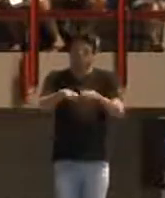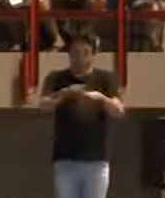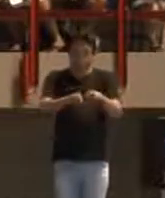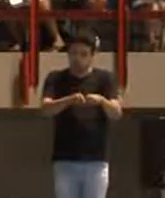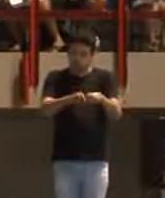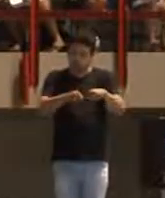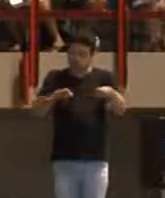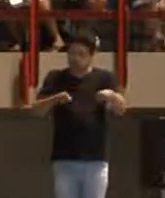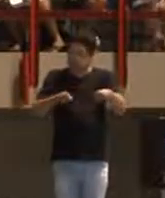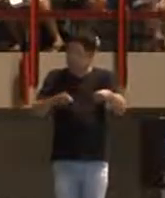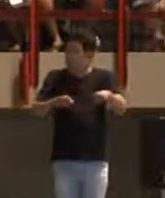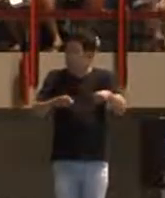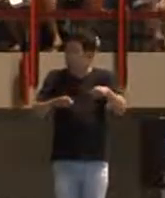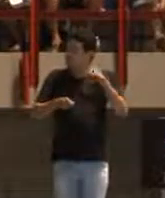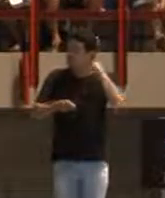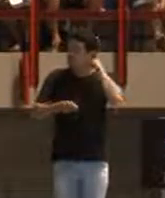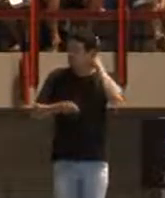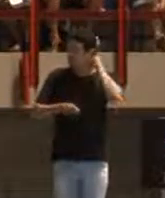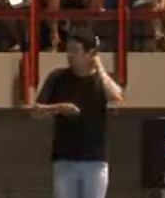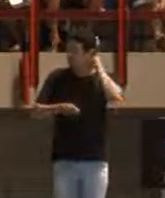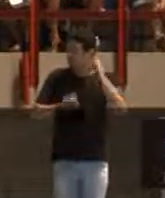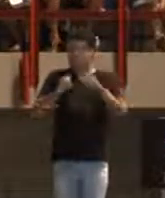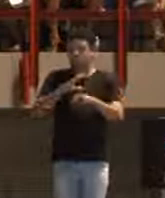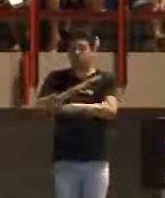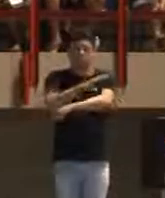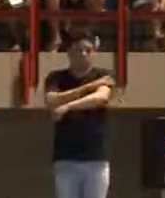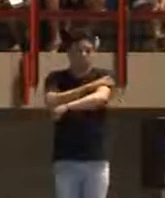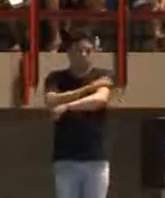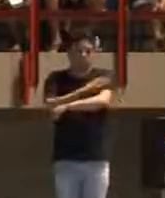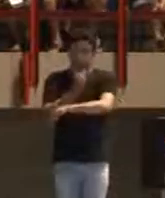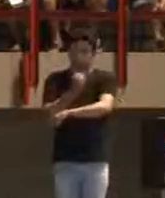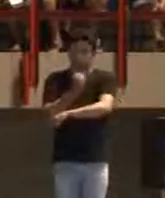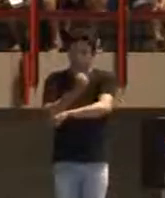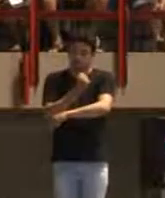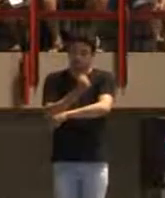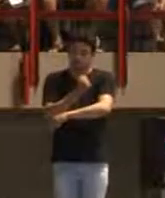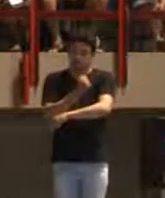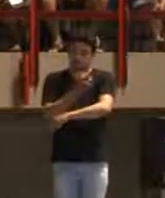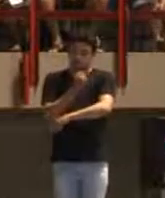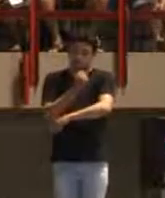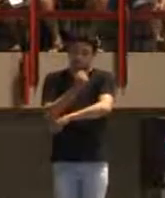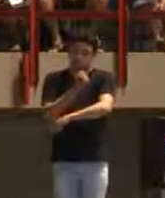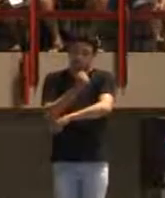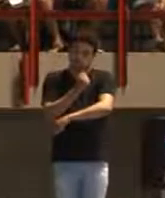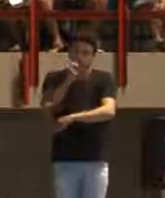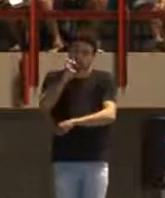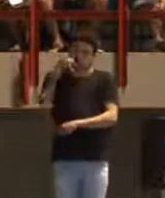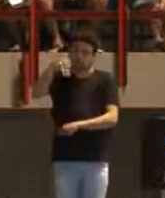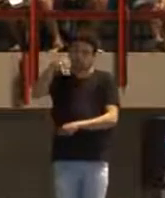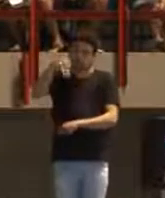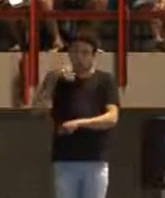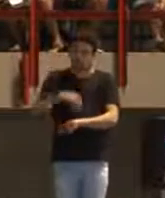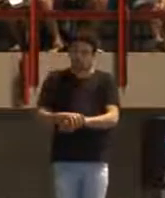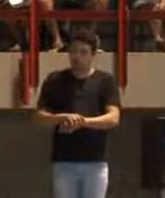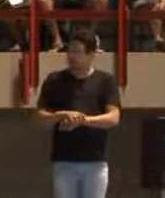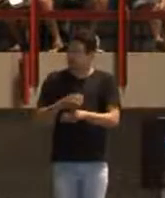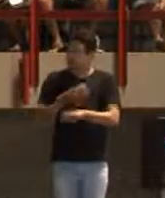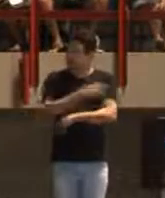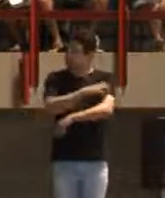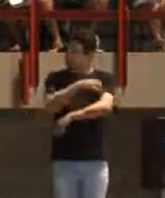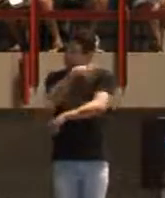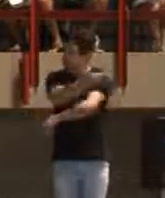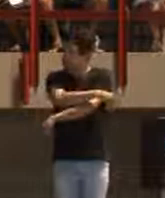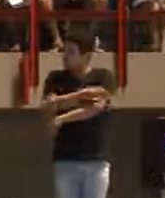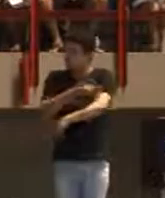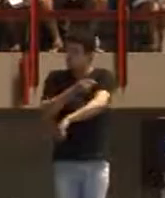borracha, ou simplesmente põe lá a abraçadeira de tirar a pressão, né? E deixa ela inflada lá por 5 minutos. Quando ele retira,